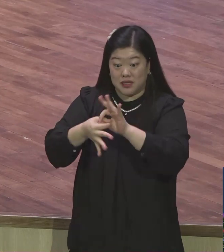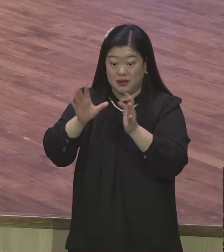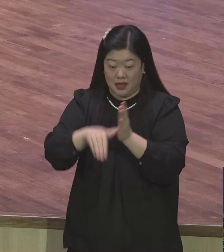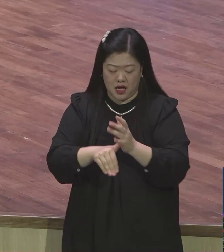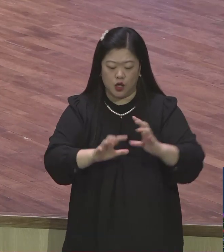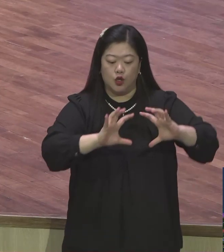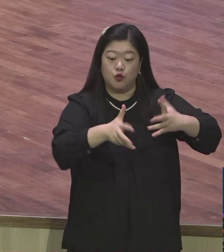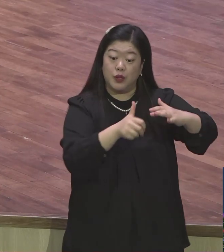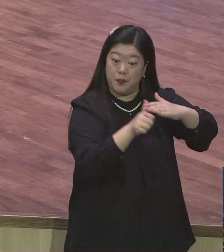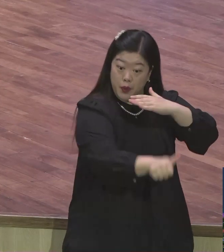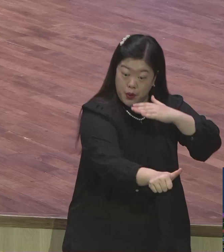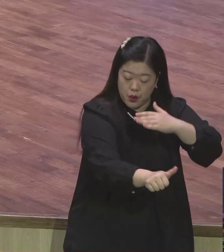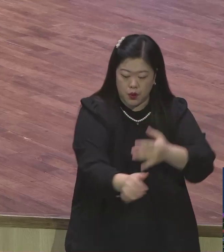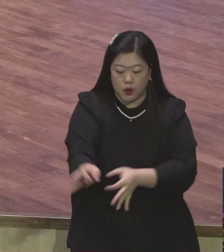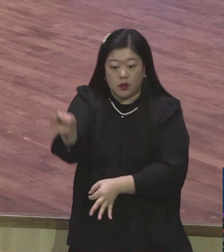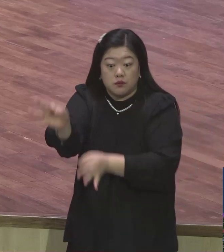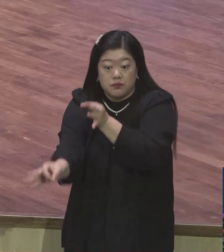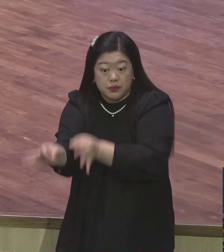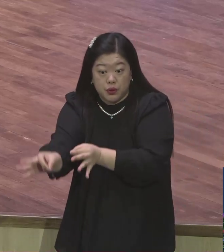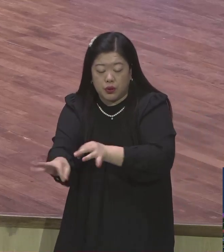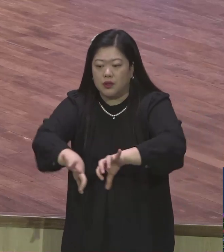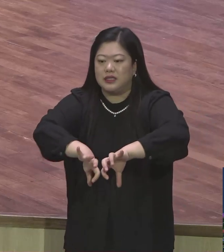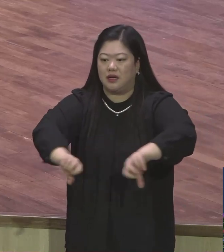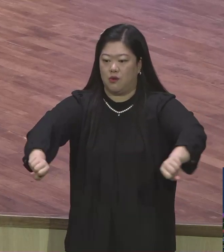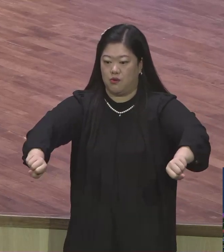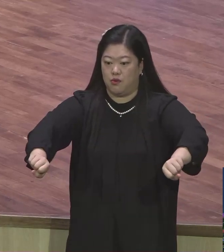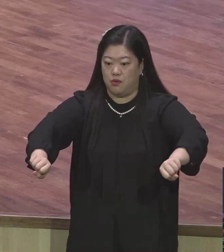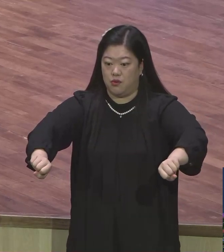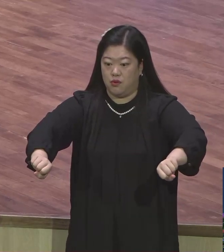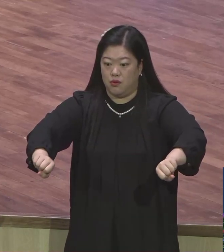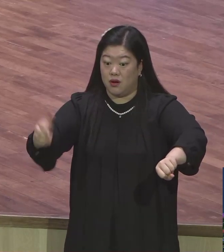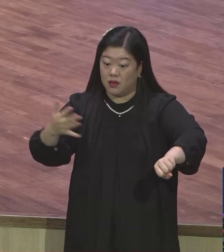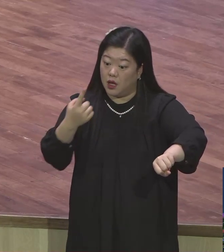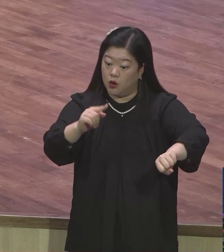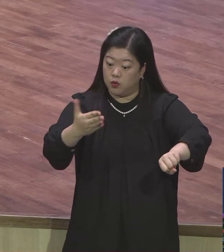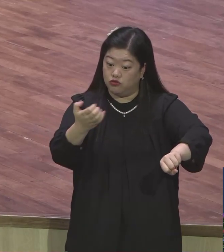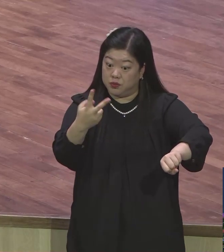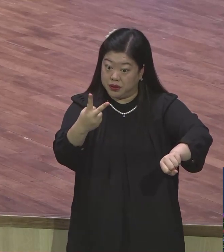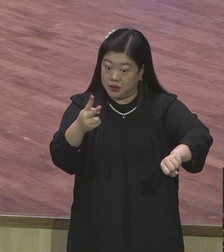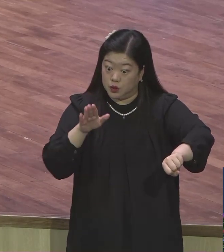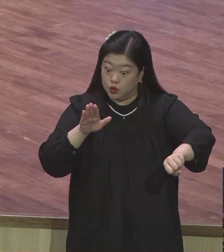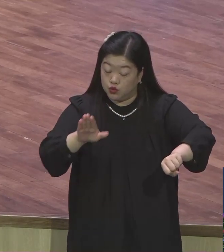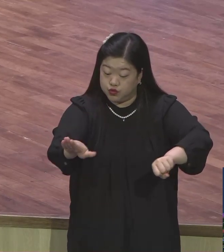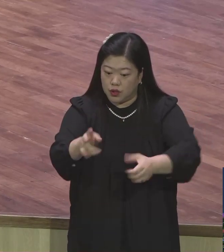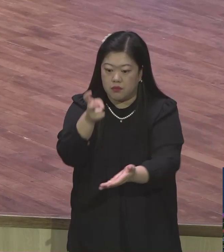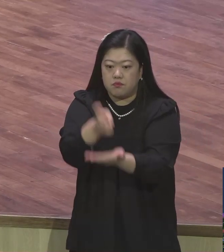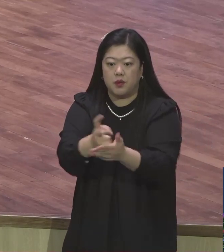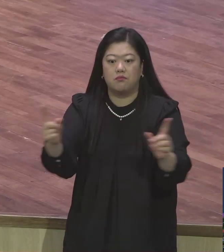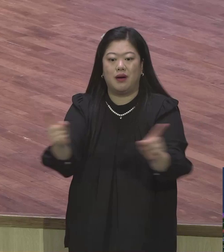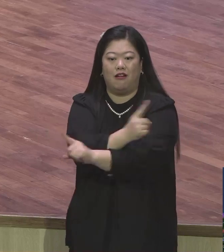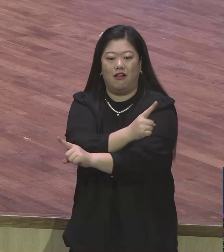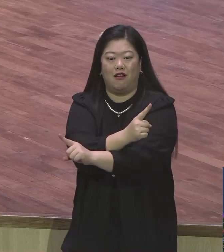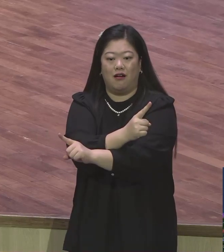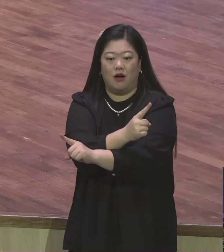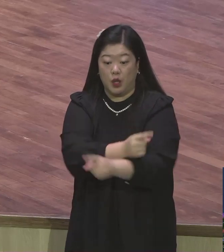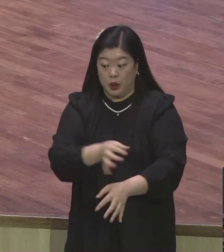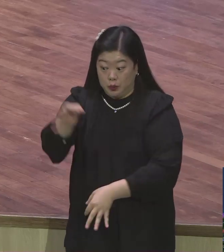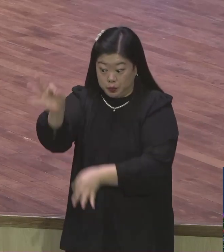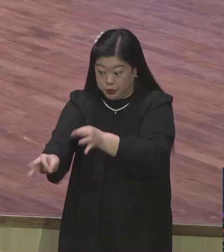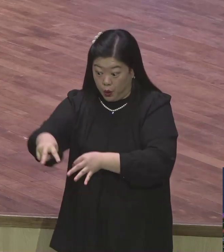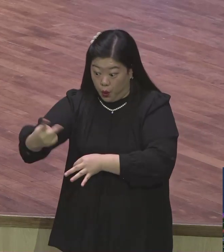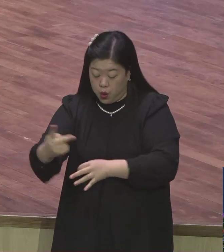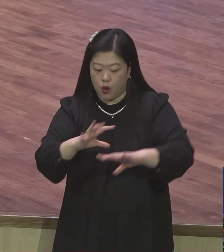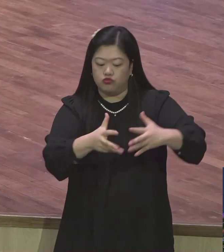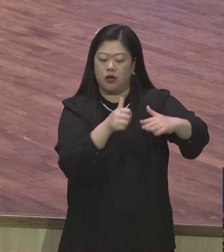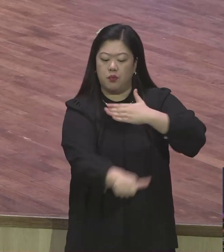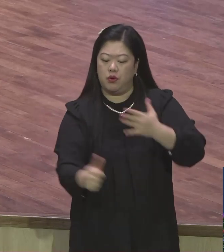프로는 참여, 올림픽에 참여할 수 없었습니다. 근데 규정이 바뀌어가지고 프로 농구 선수도 올림픽에 참여할